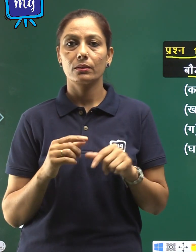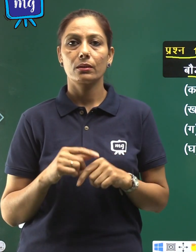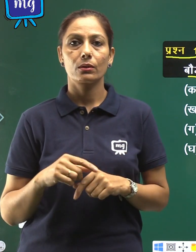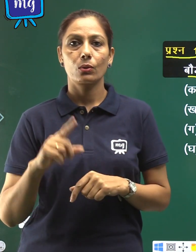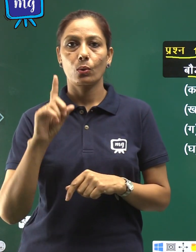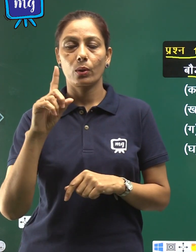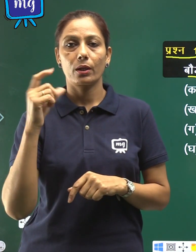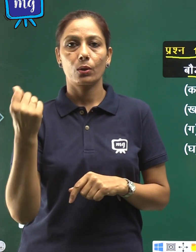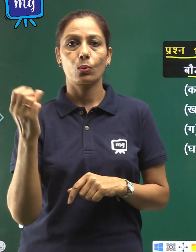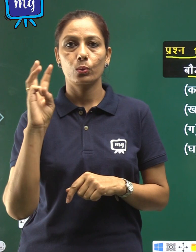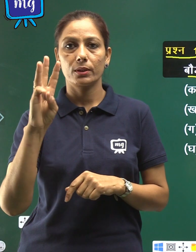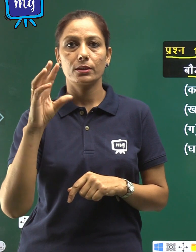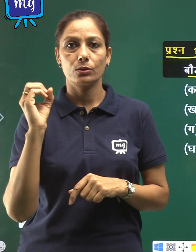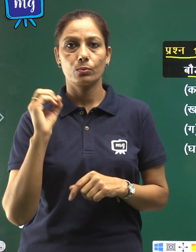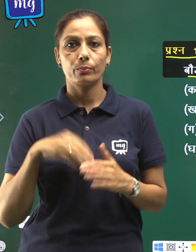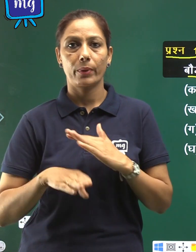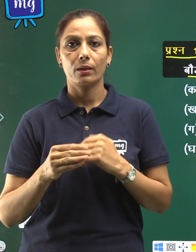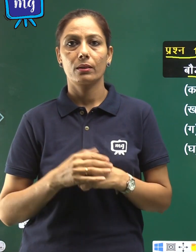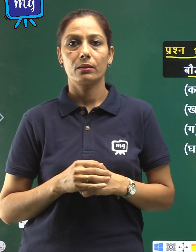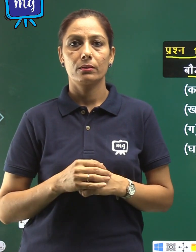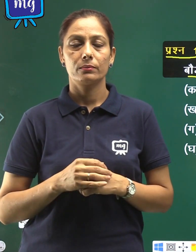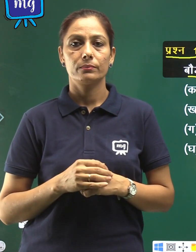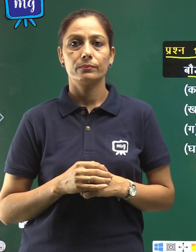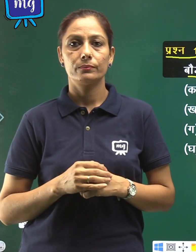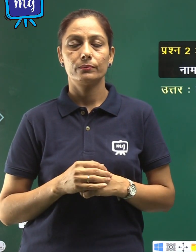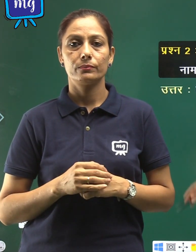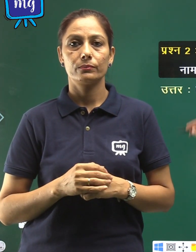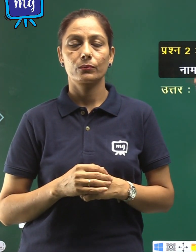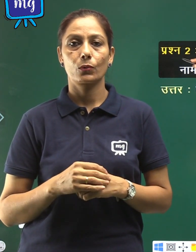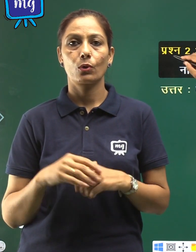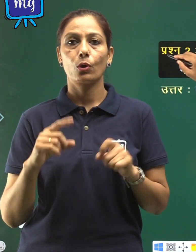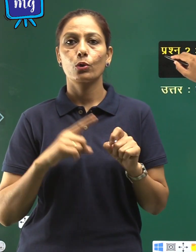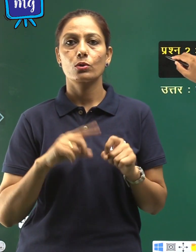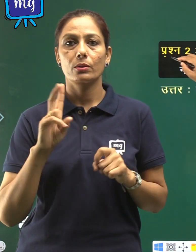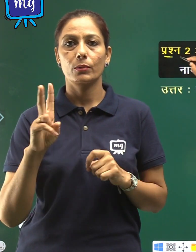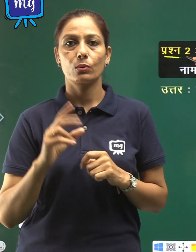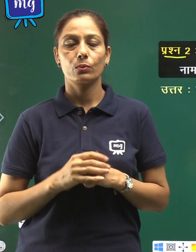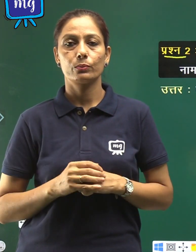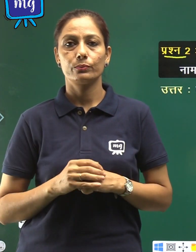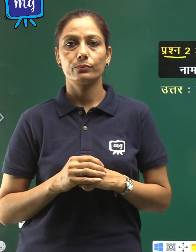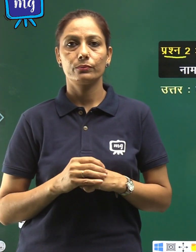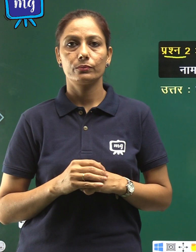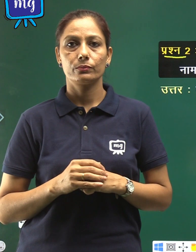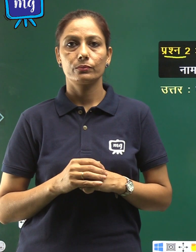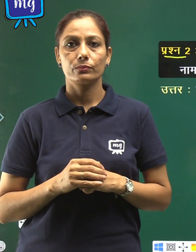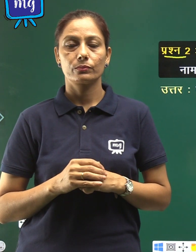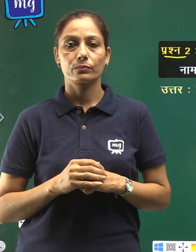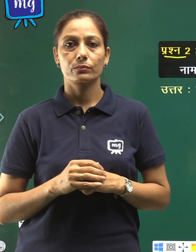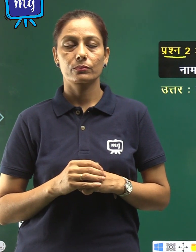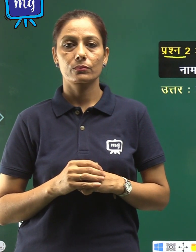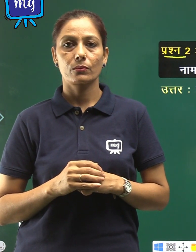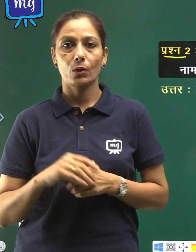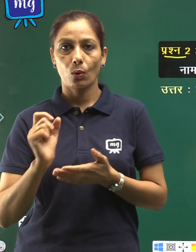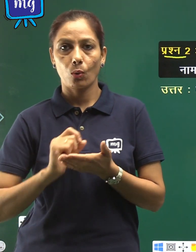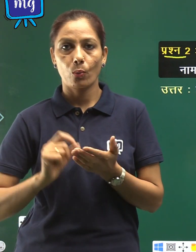कि 1932 में आ यह प्रश्न दो कि राहुल